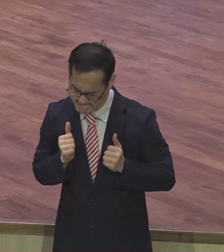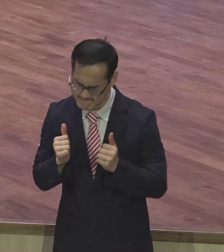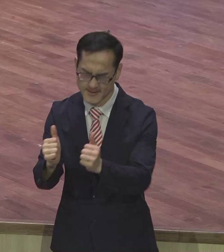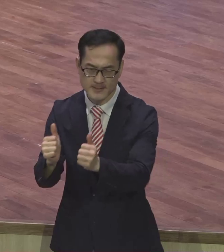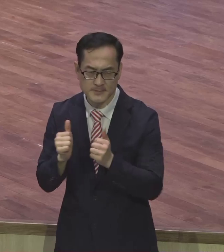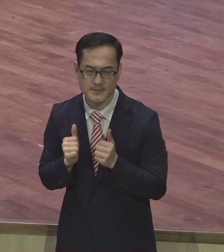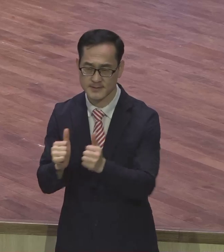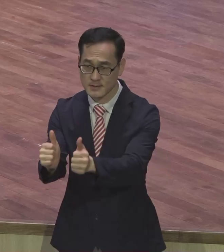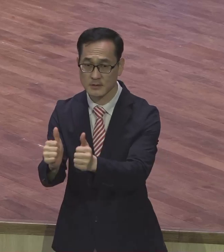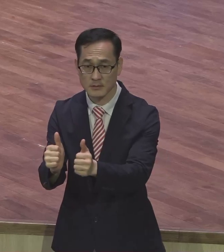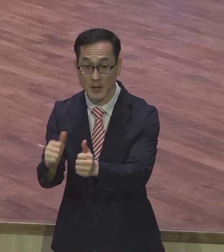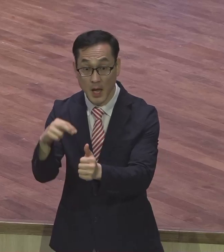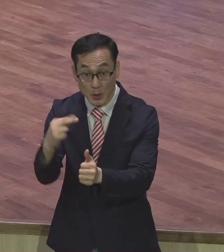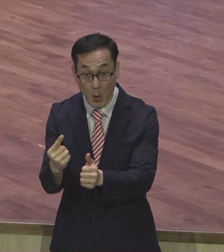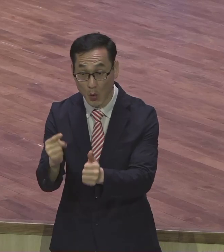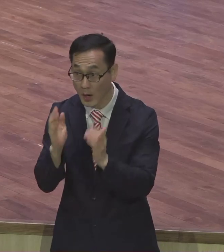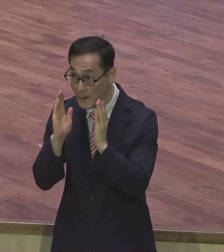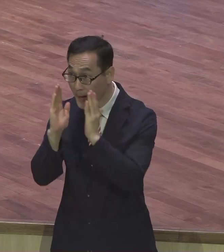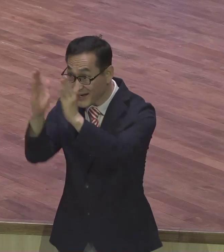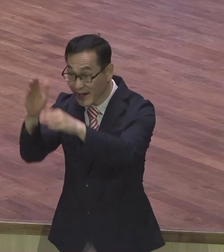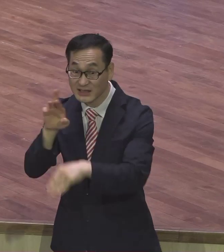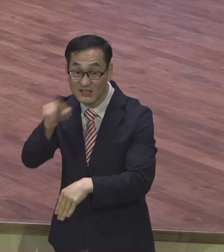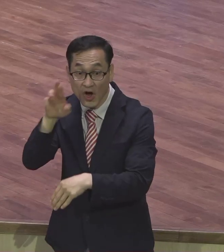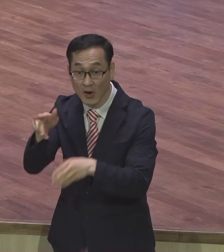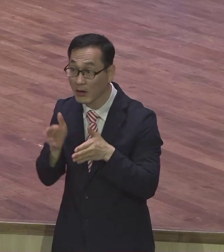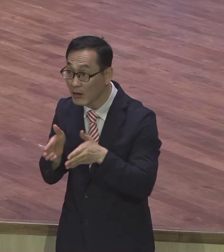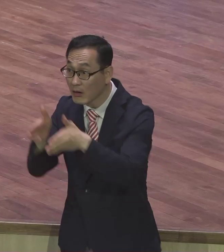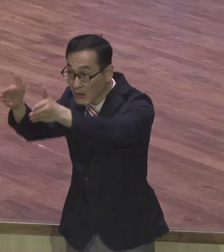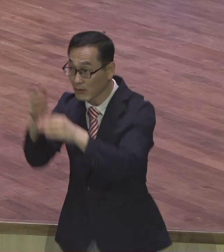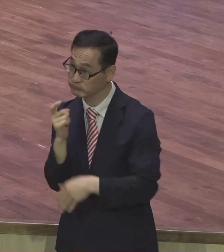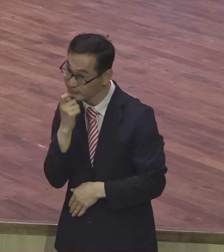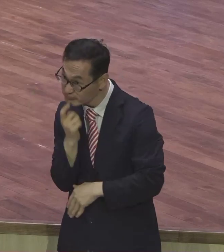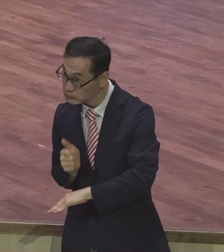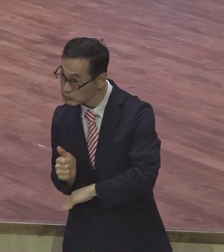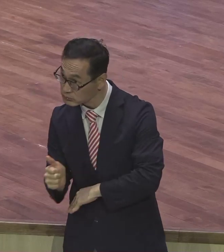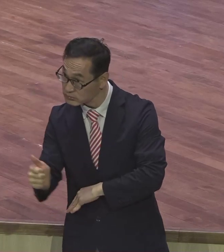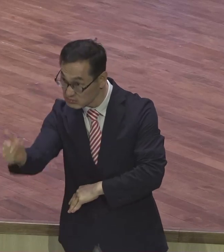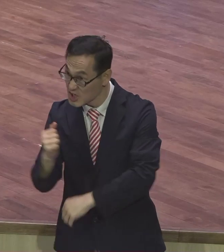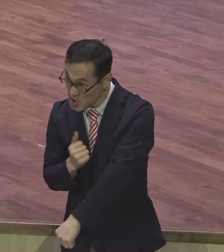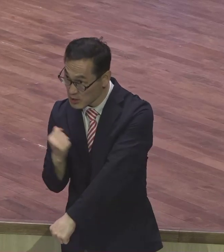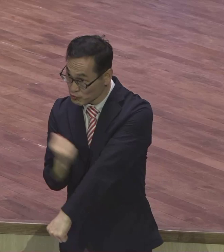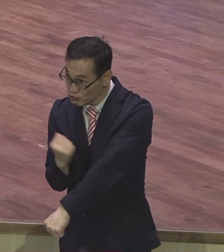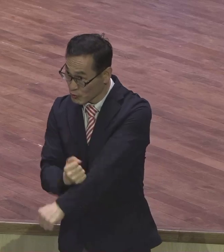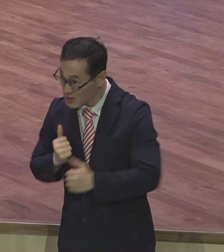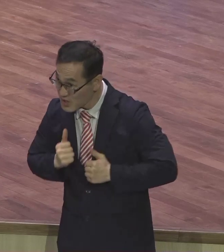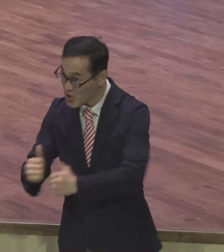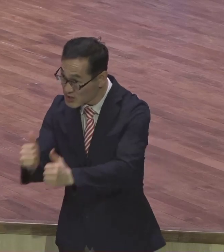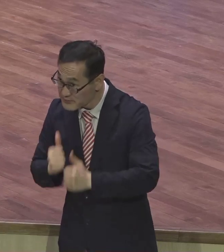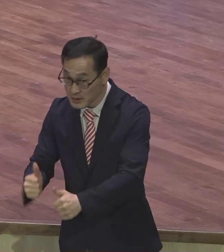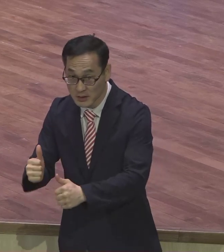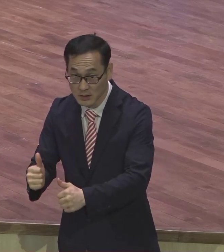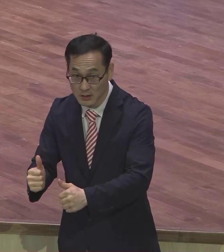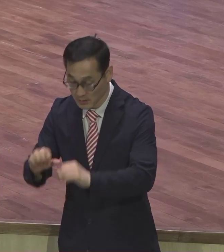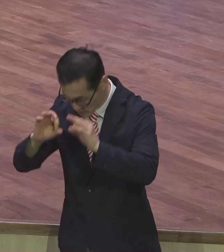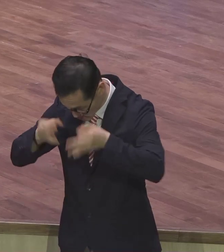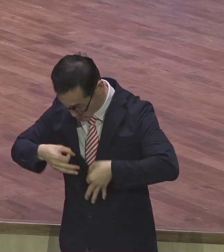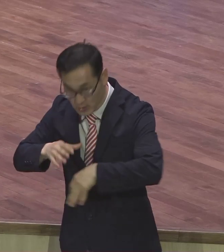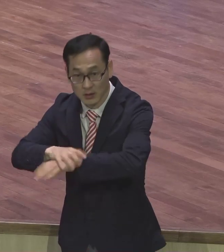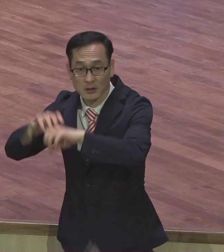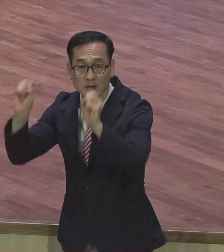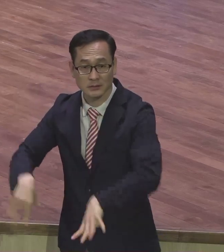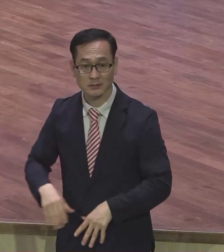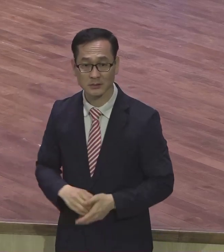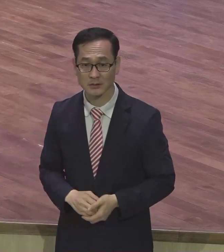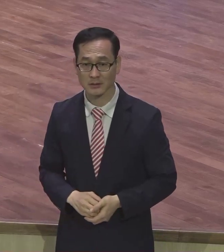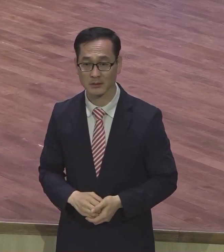방향이 잘못되어 있으면 그 열심히 한 것만큼 도리어 더 손해를 본다.